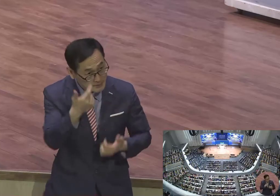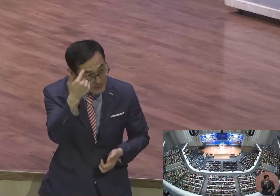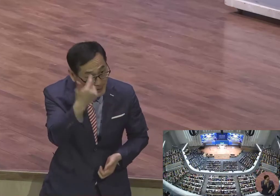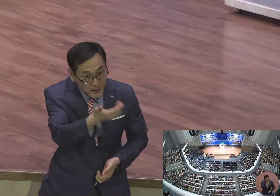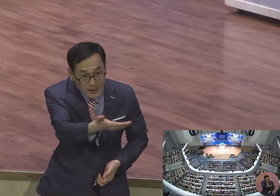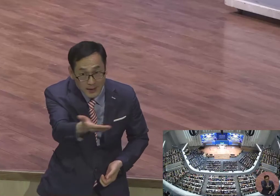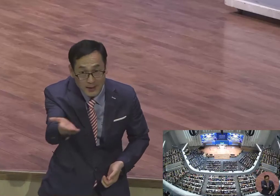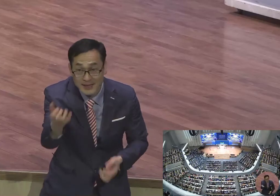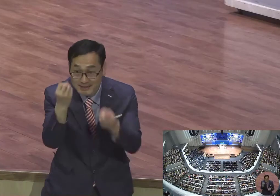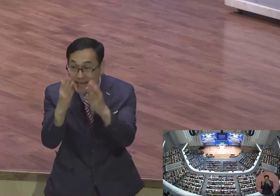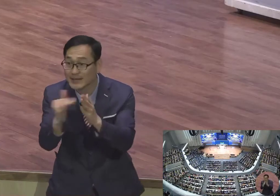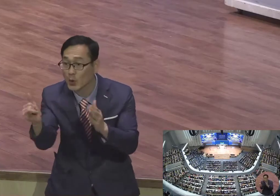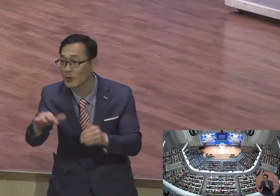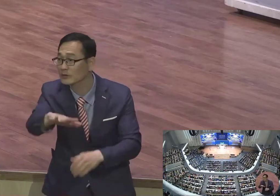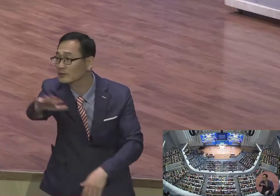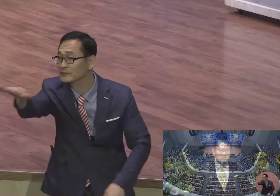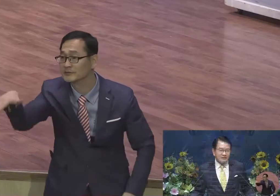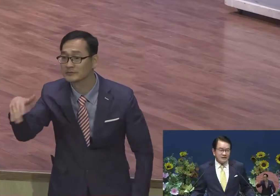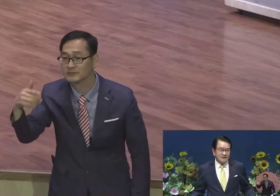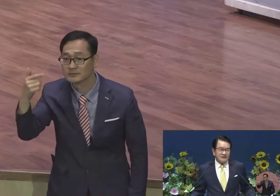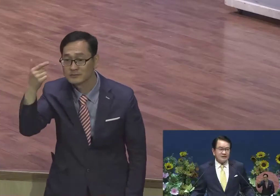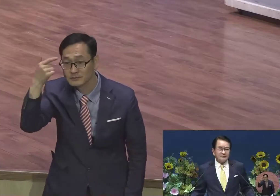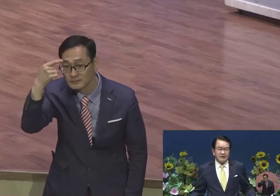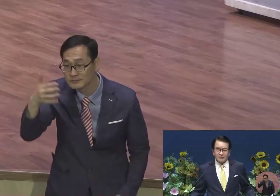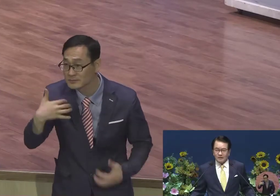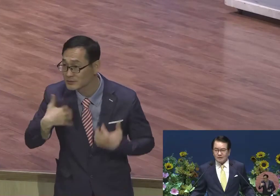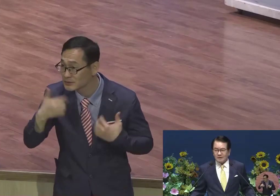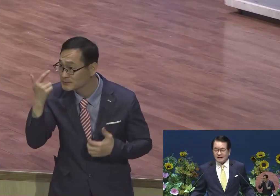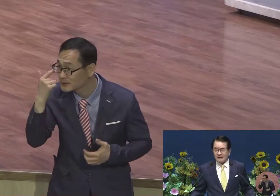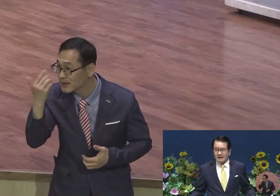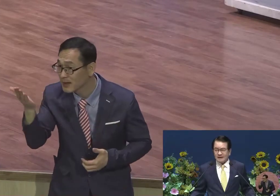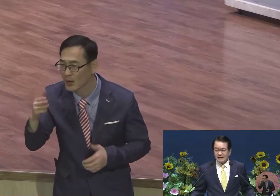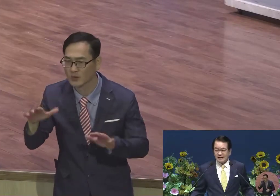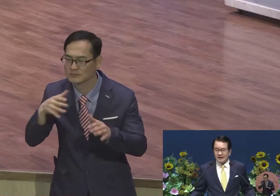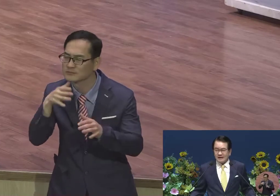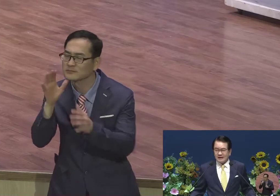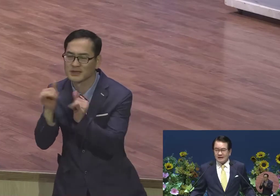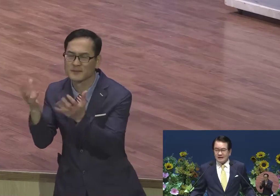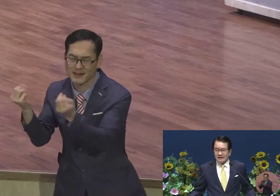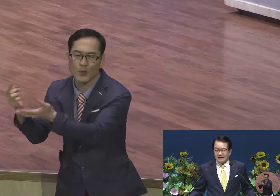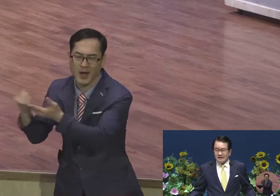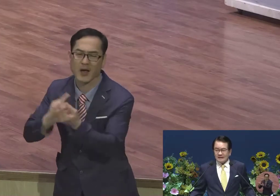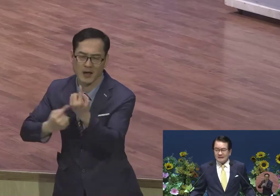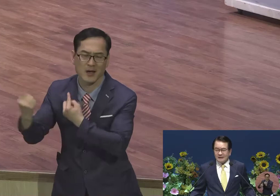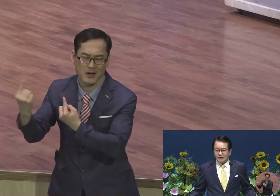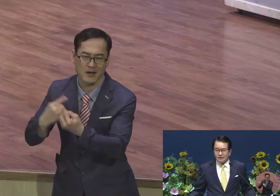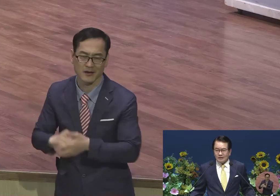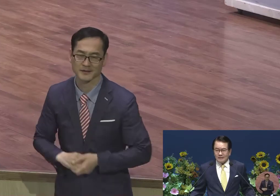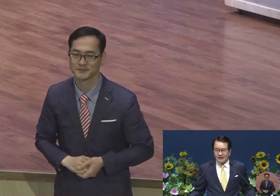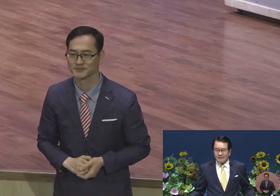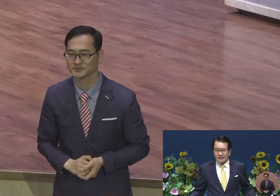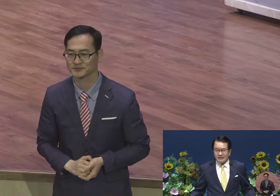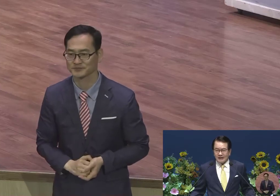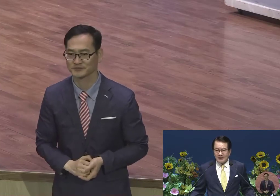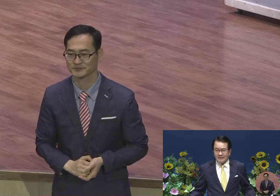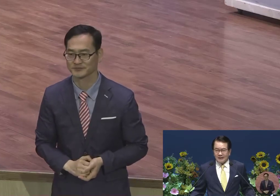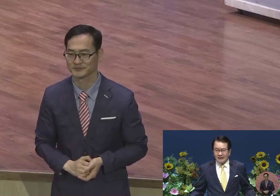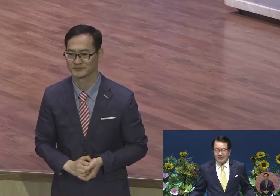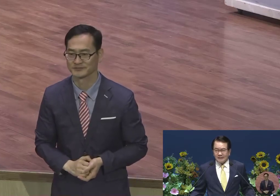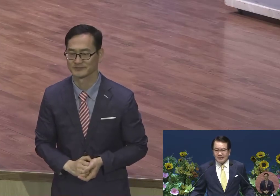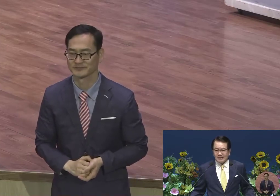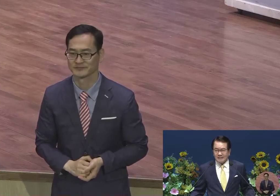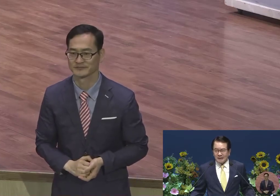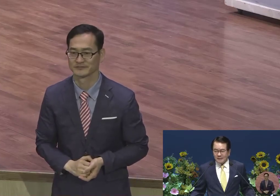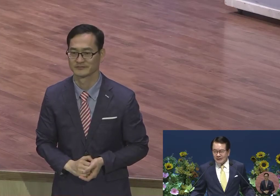새가족들. 초청받으면 어르신들이 많이 초청받았다는데, 어르신들이 초청을 많이 받다가